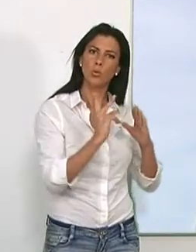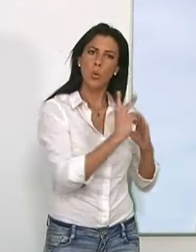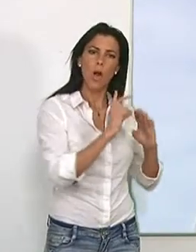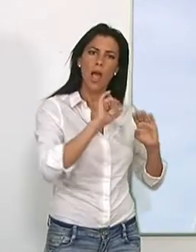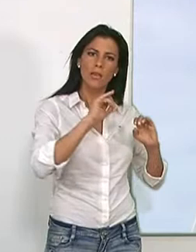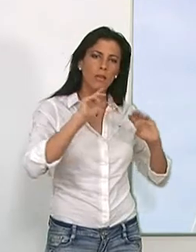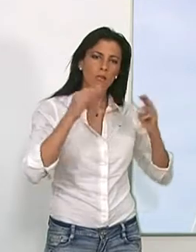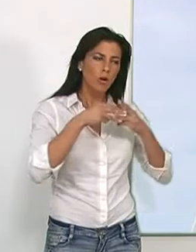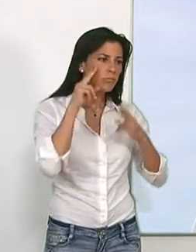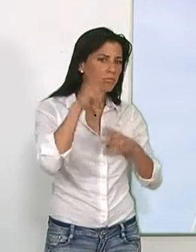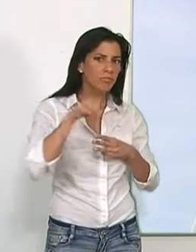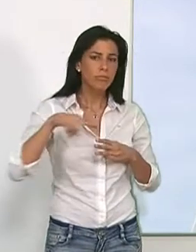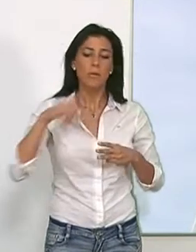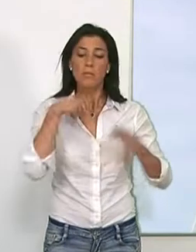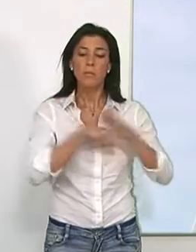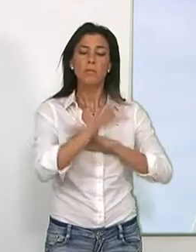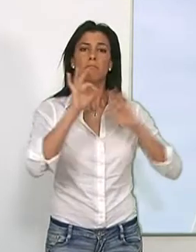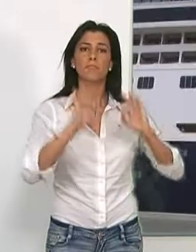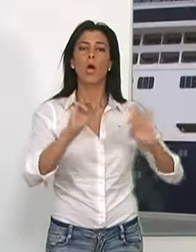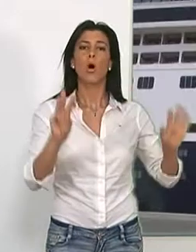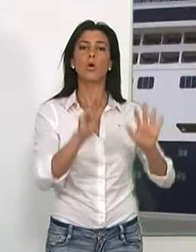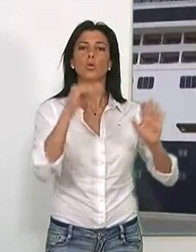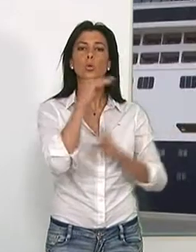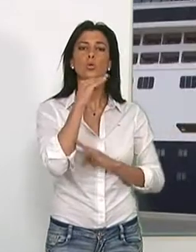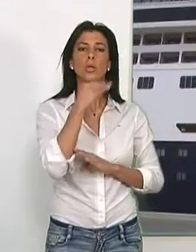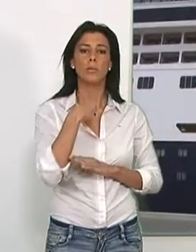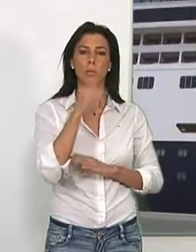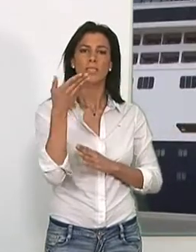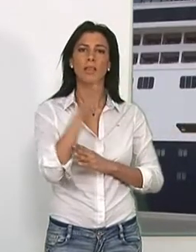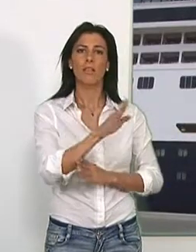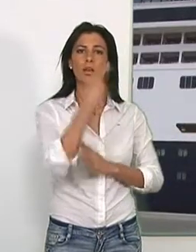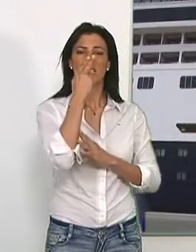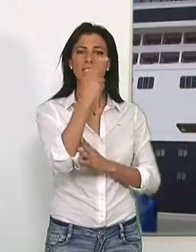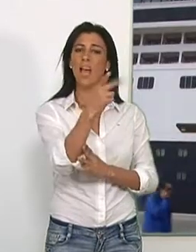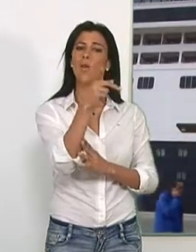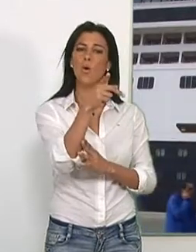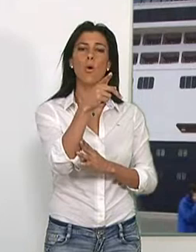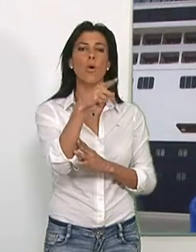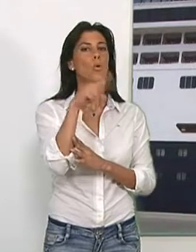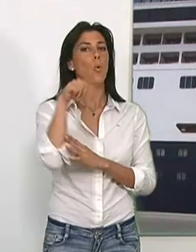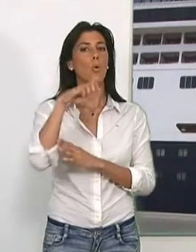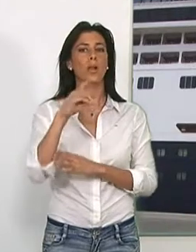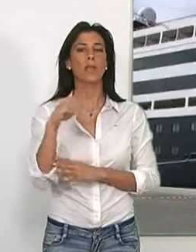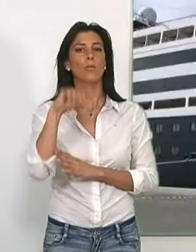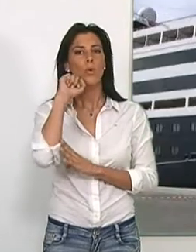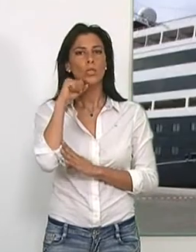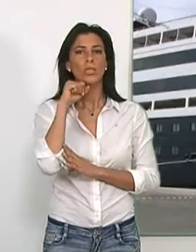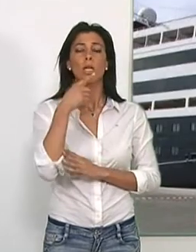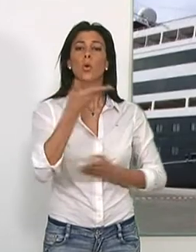que se va a desarrollar el día 8 de octubre en el salón de actos de la uned de motril con la colaboración de la cámara de